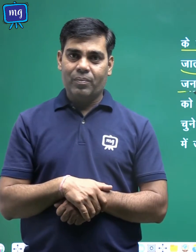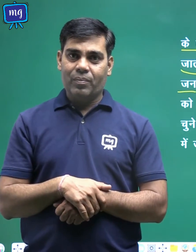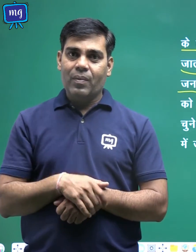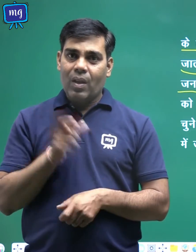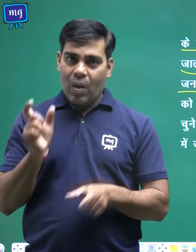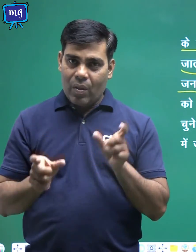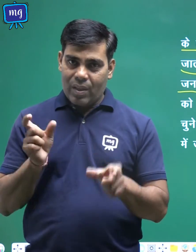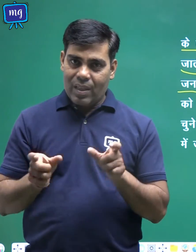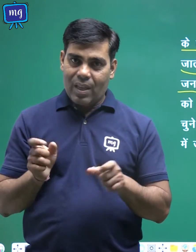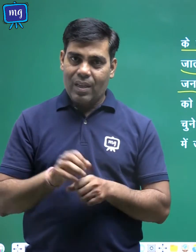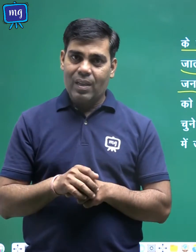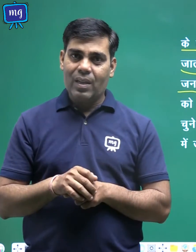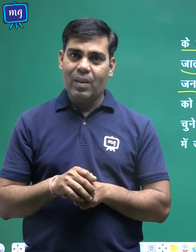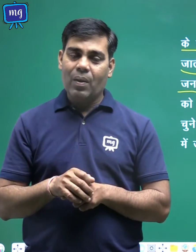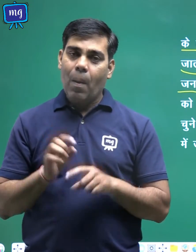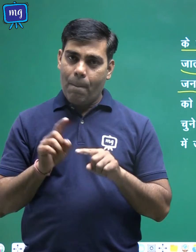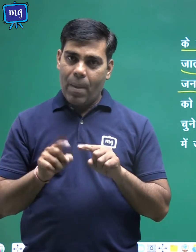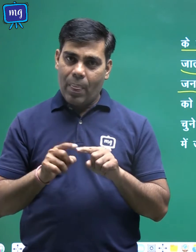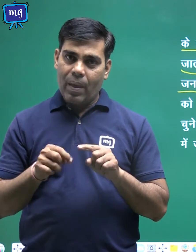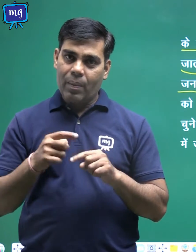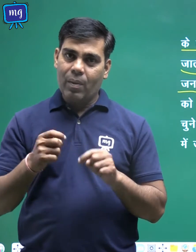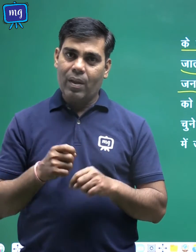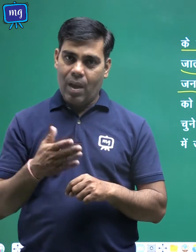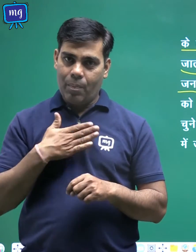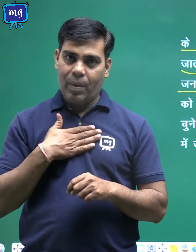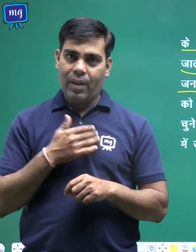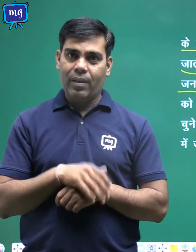जनता मतदान द्वारा अपने